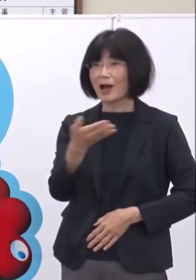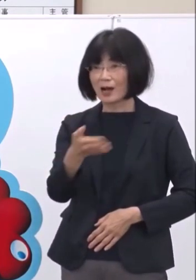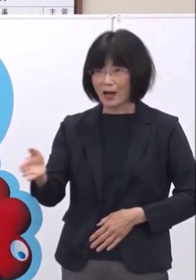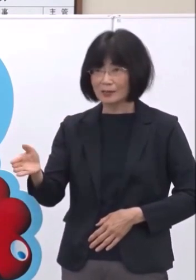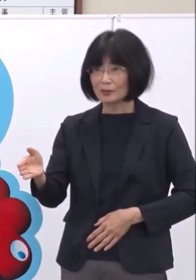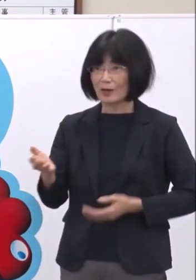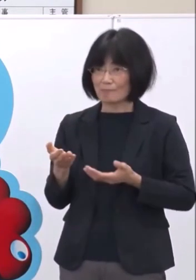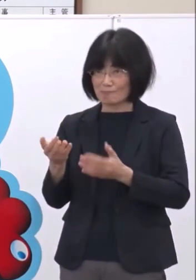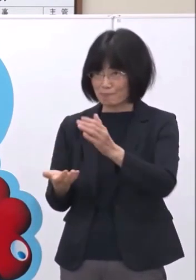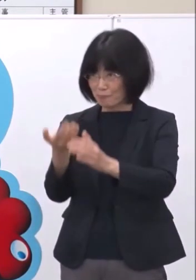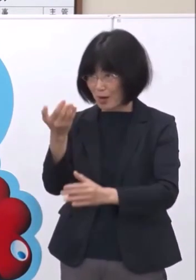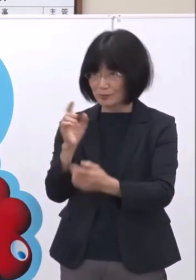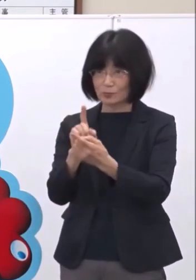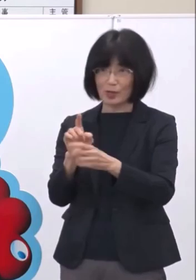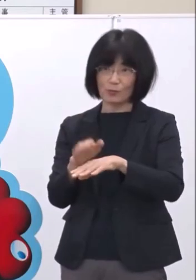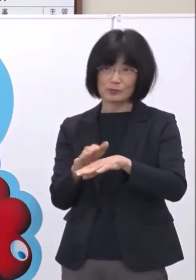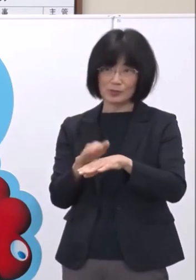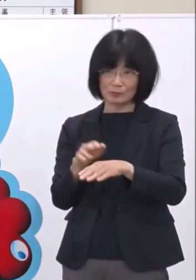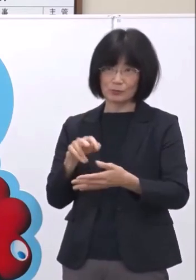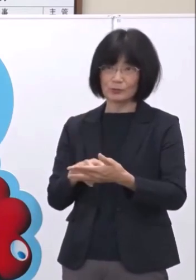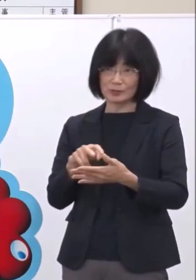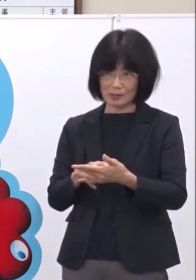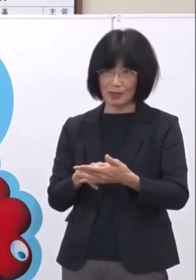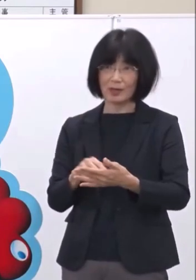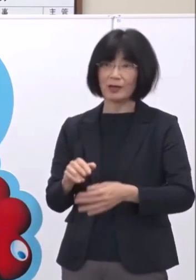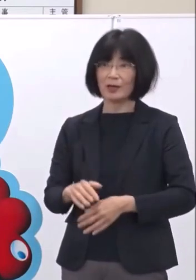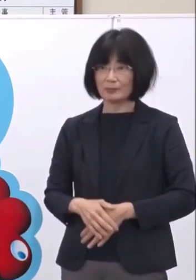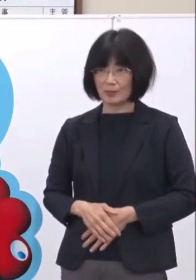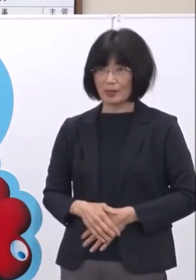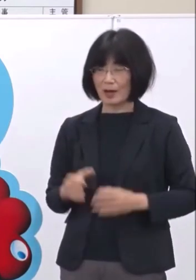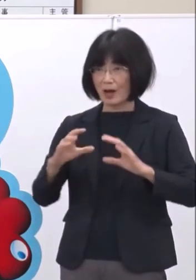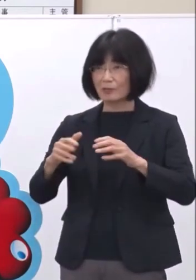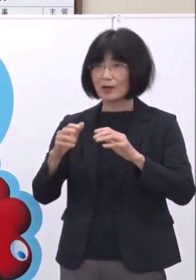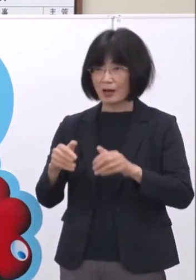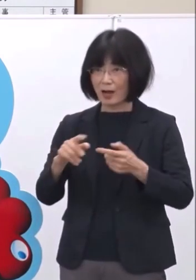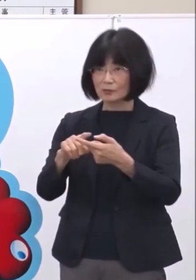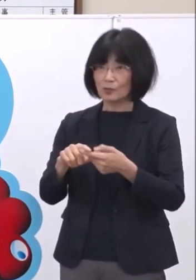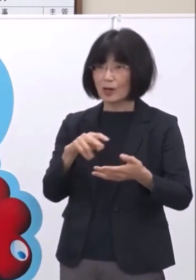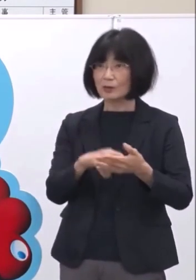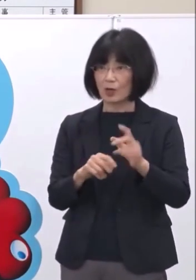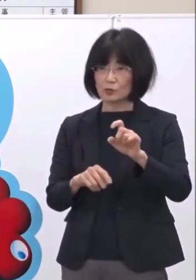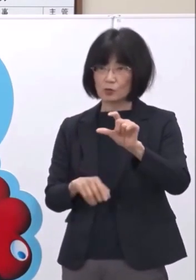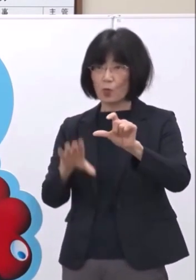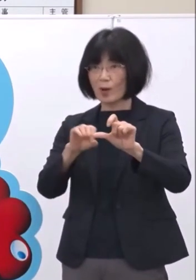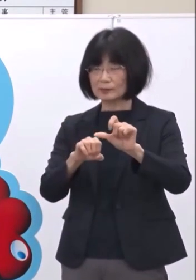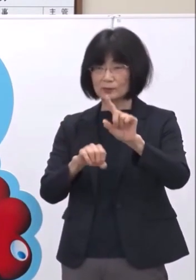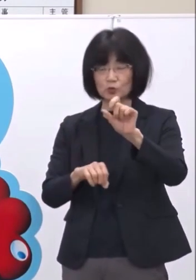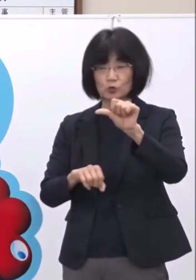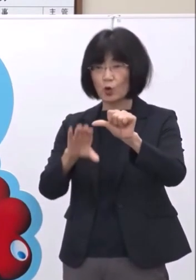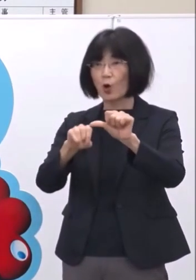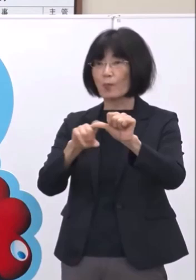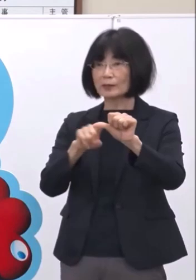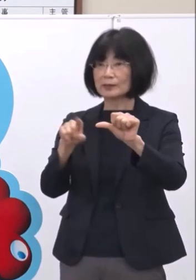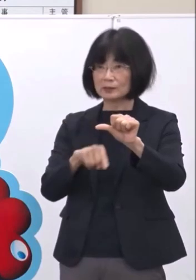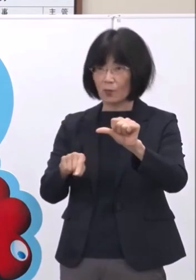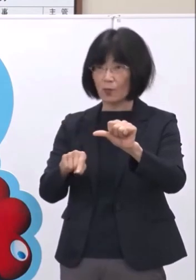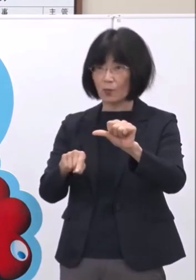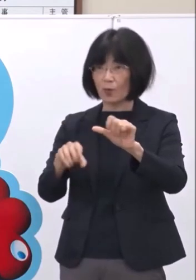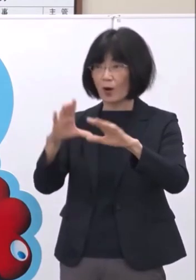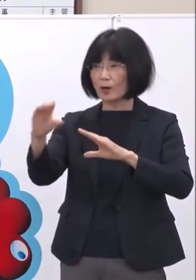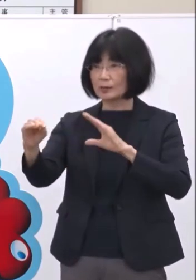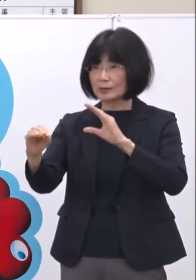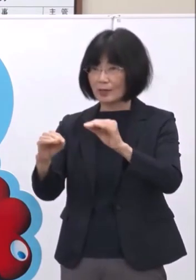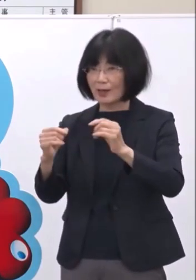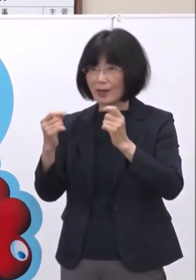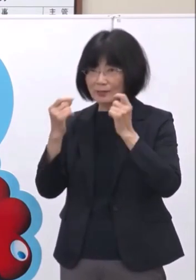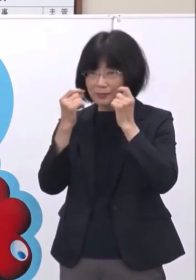の 対応策としてですね、はい、博覧会協会の方で、およそ15万人の、帰宅困難者が発生すること